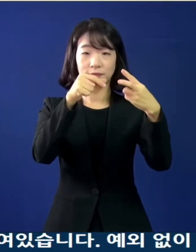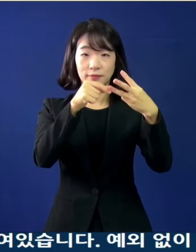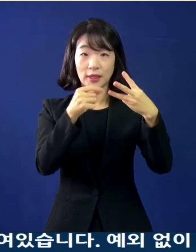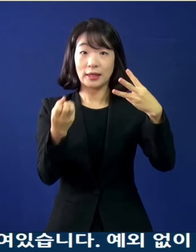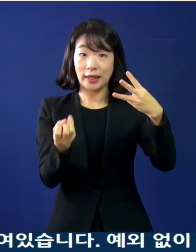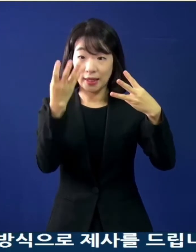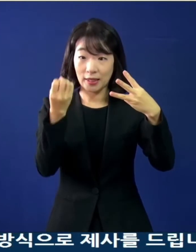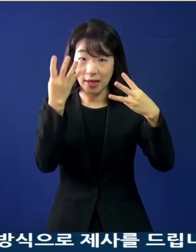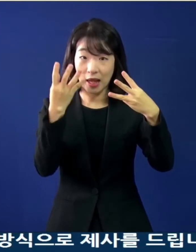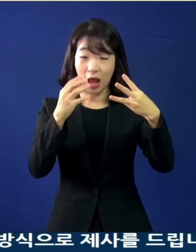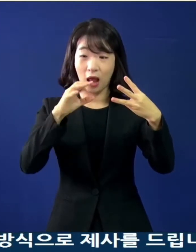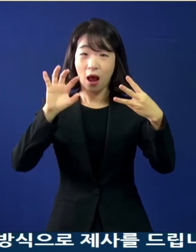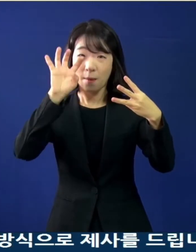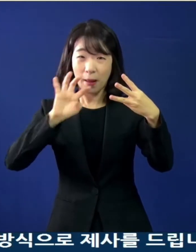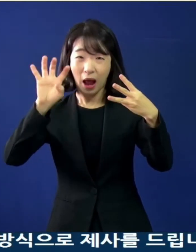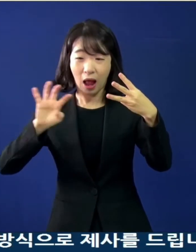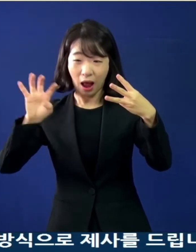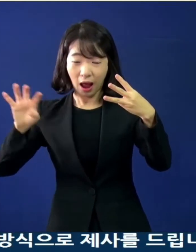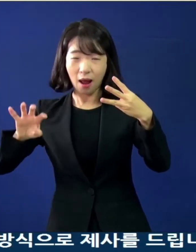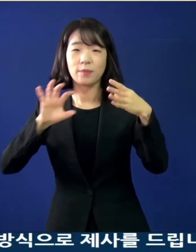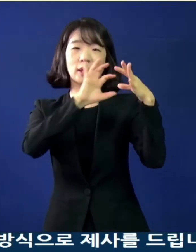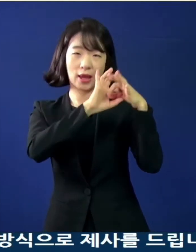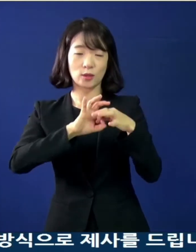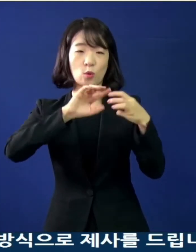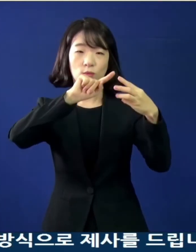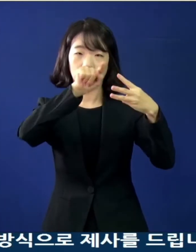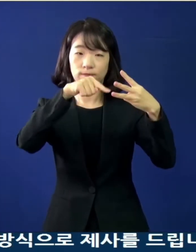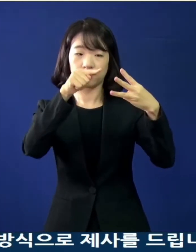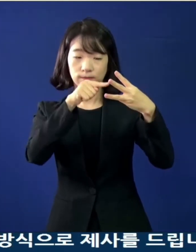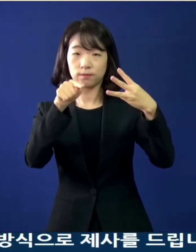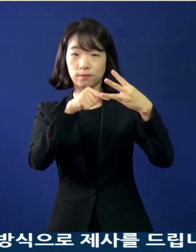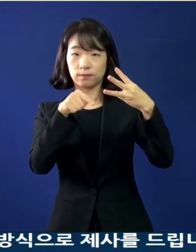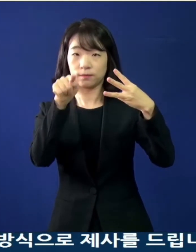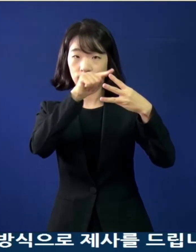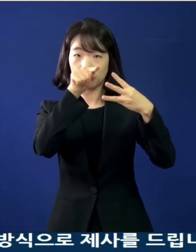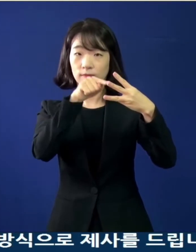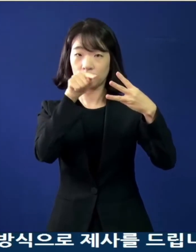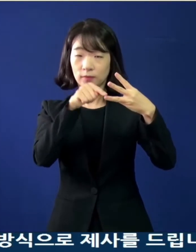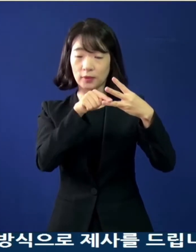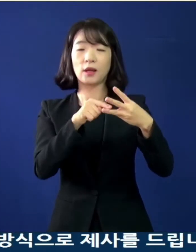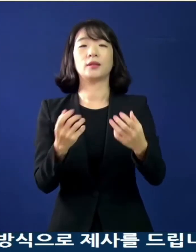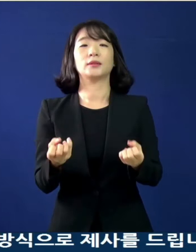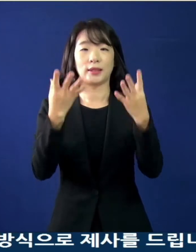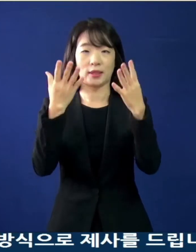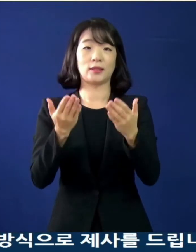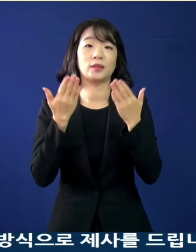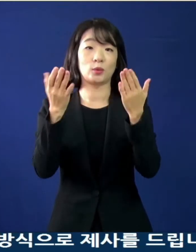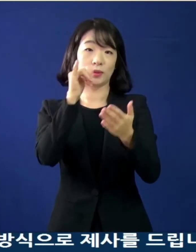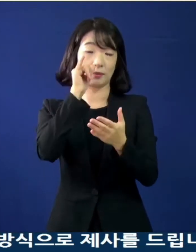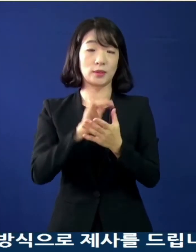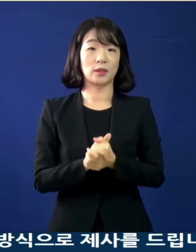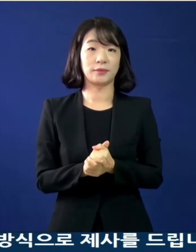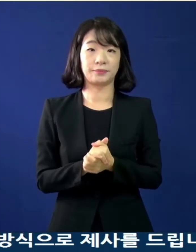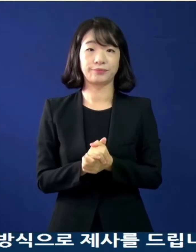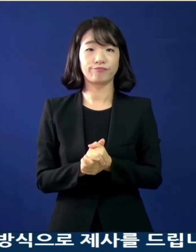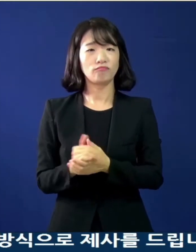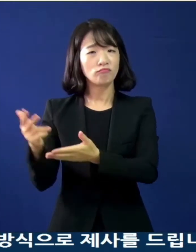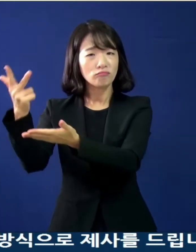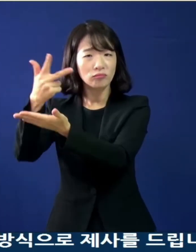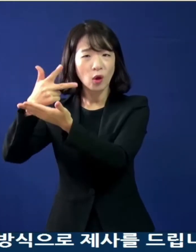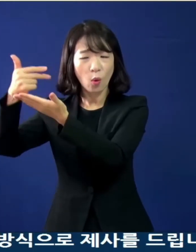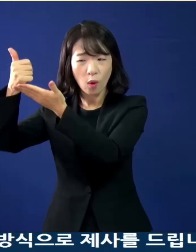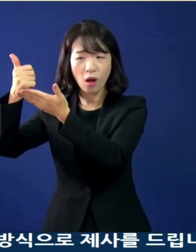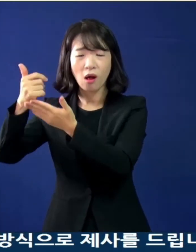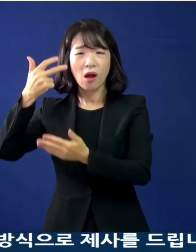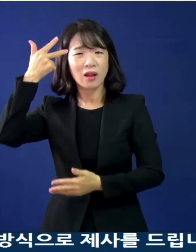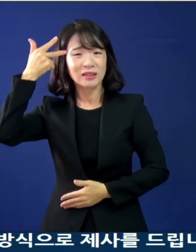얘기를 들으면서 이런 의문 혹시 들으신 우리 충현의 가족들도 있으신가요? 아니, 여호와께서 7일 동안